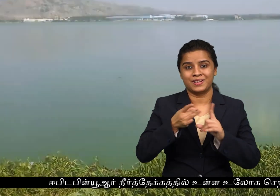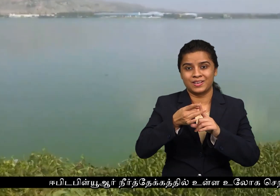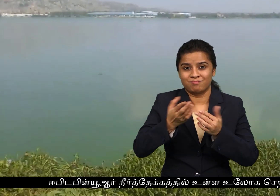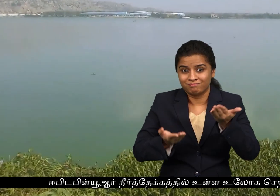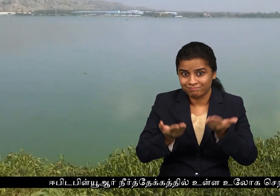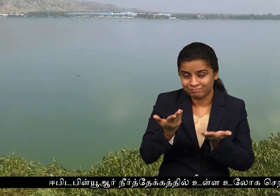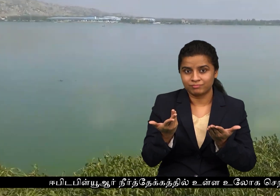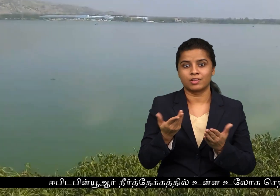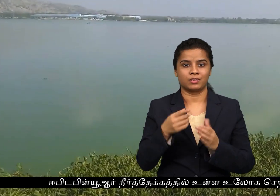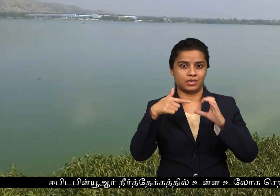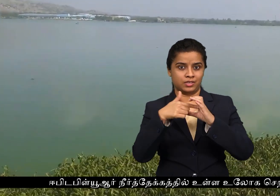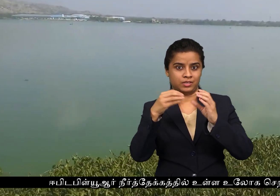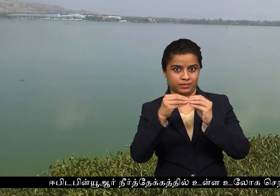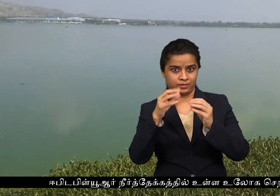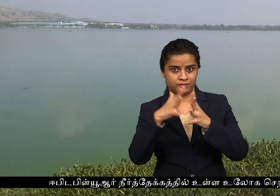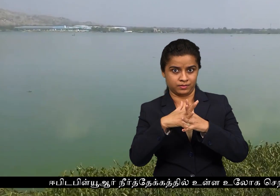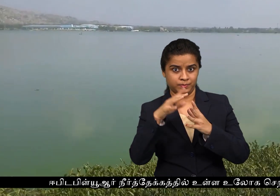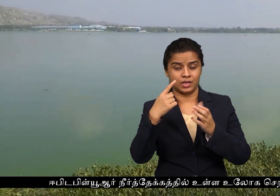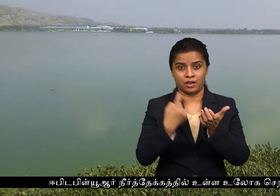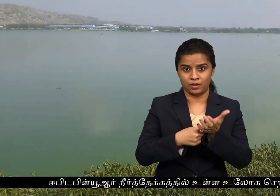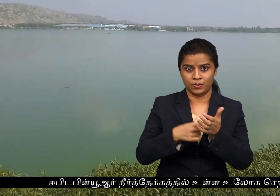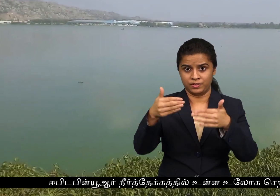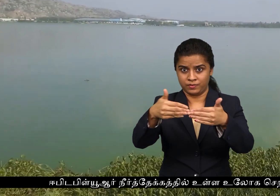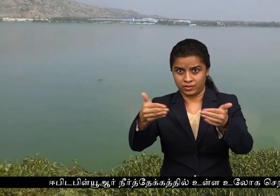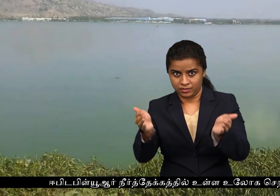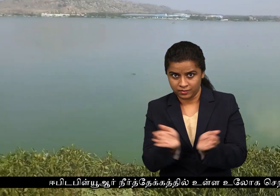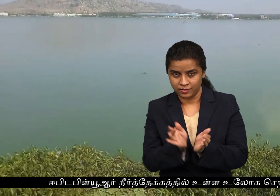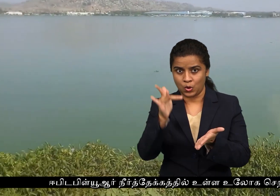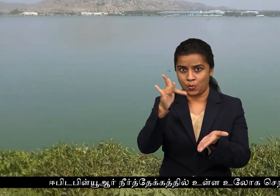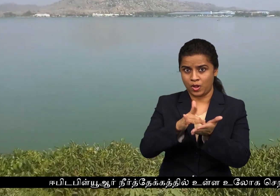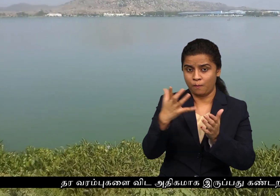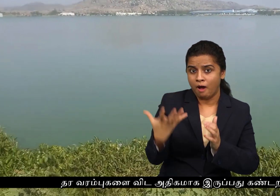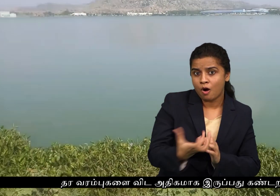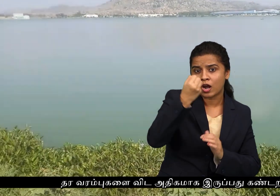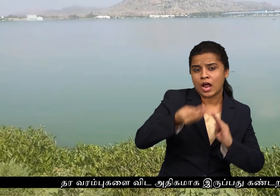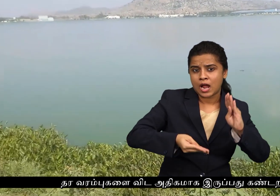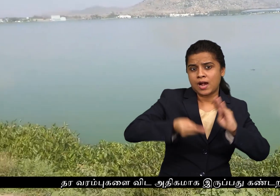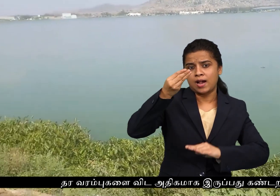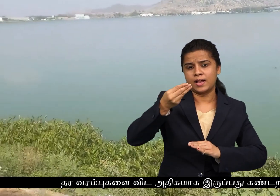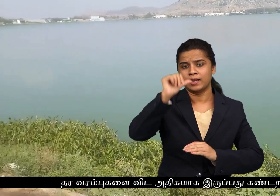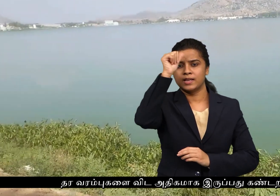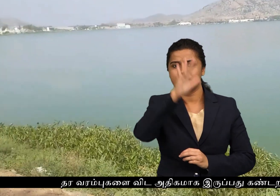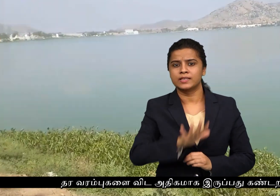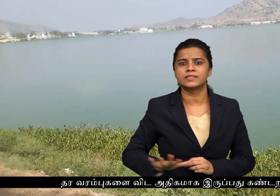EWR நீர்த்தேக்கத்தில் உள்ள உலோக செறிவுகள் இந்திய தர வரம்புகளை விட அதிகமாக